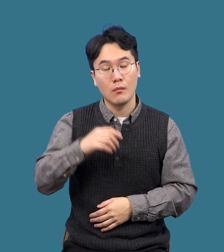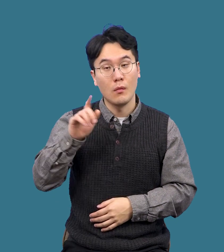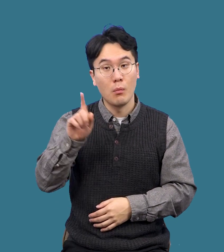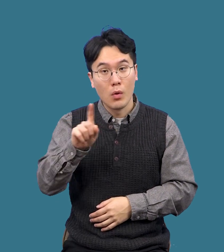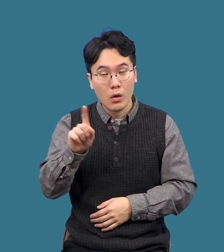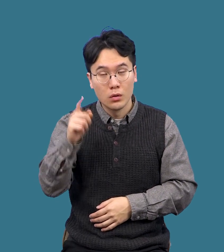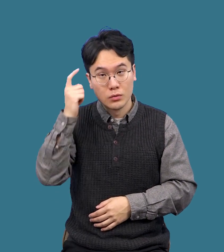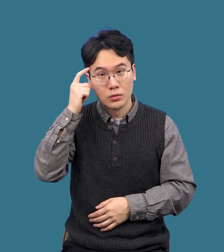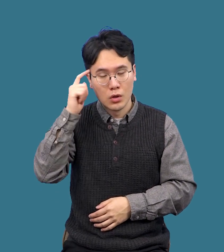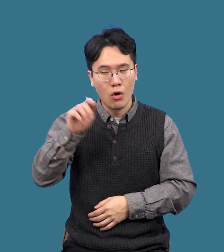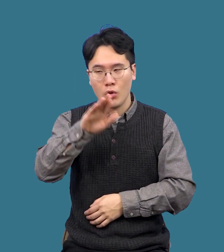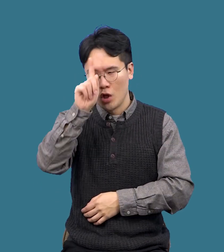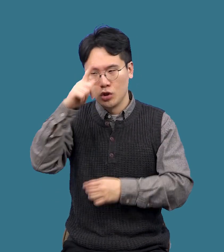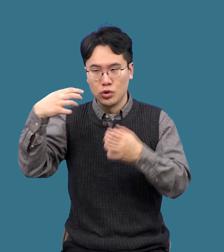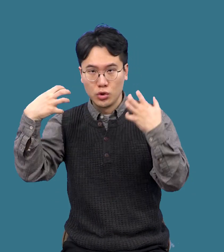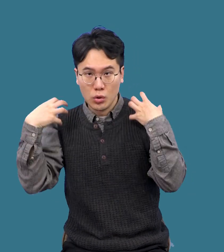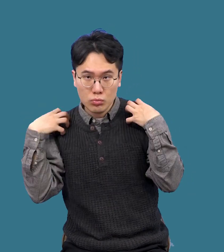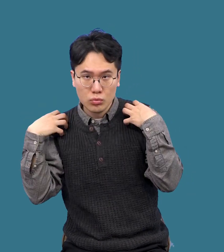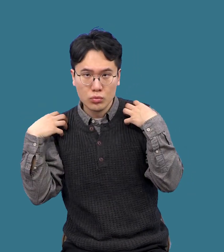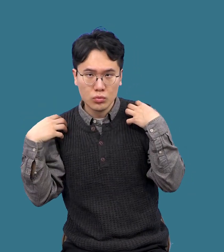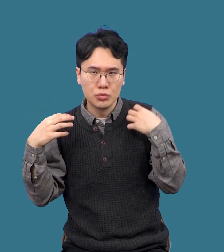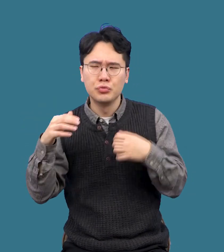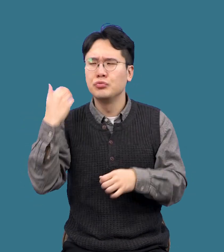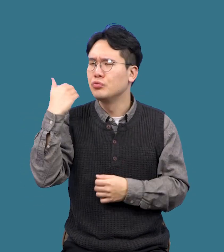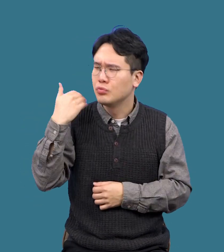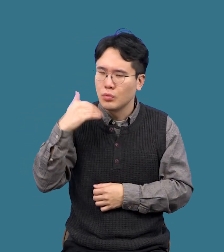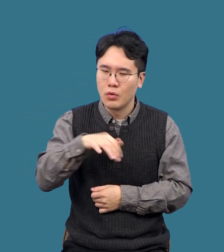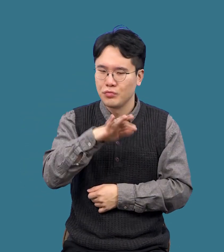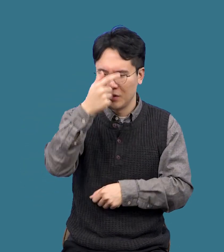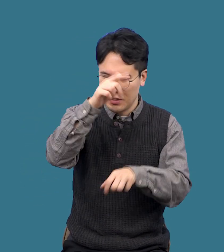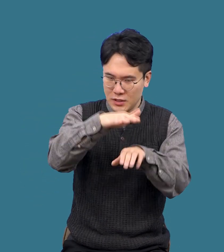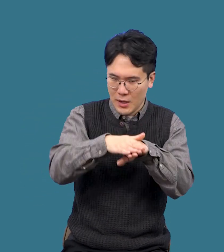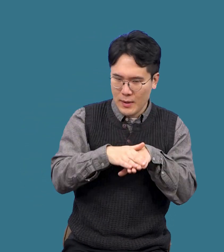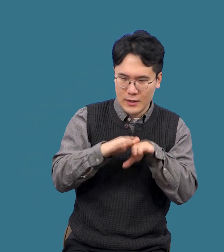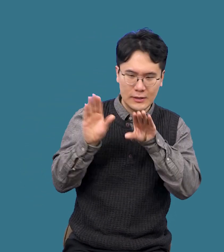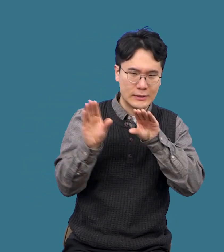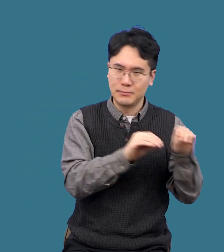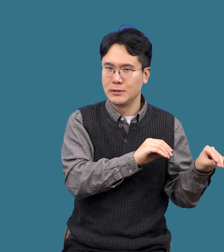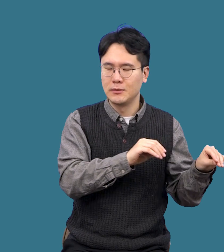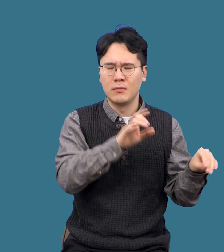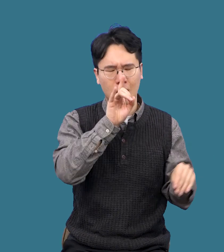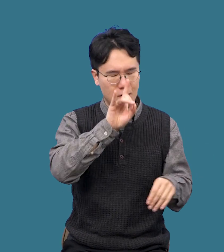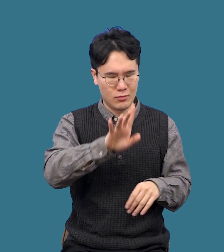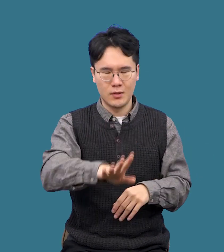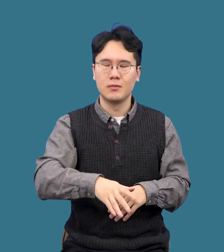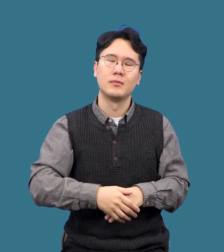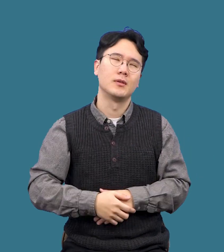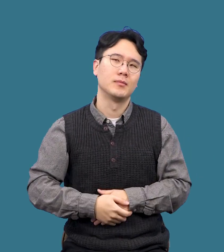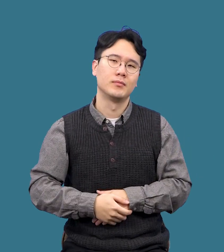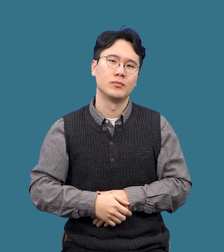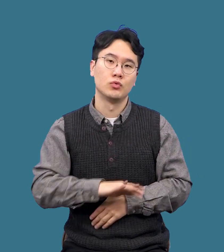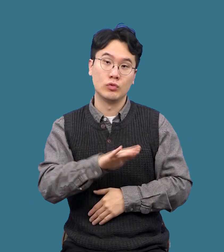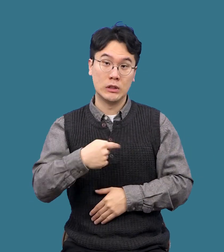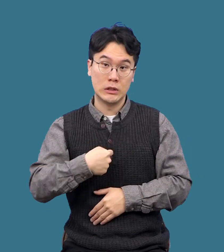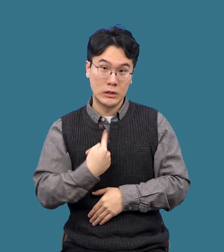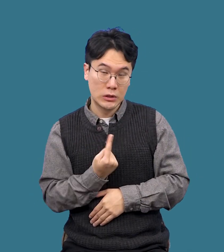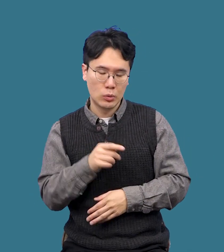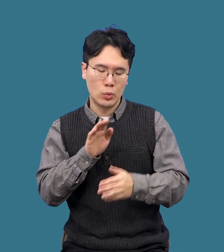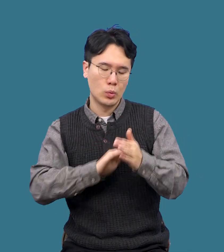예배를 제한해서는 안 되는 것입니다. 이제 우리 스스로 공예배를 회복시켜야